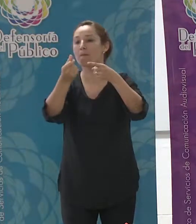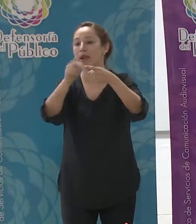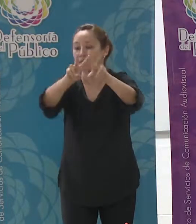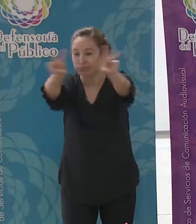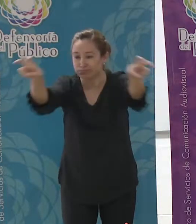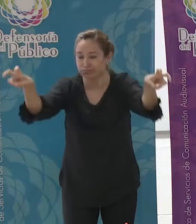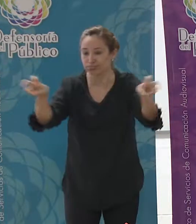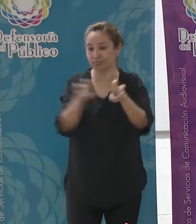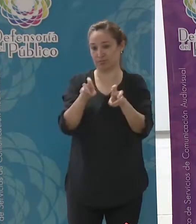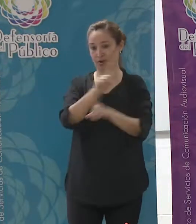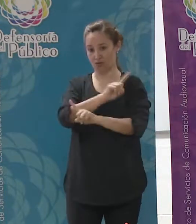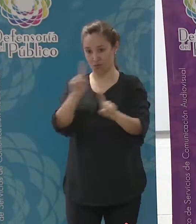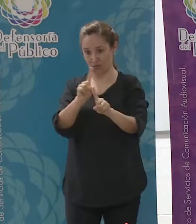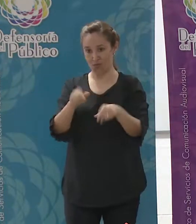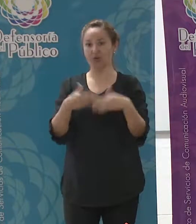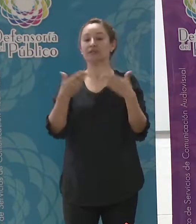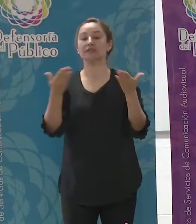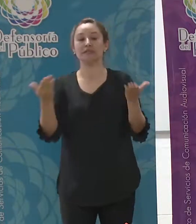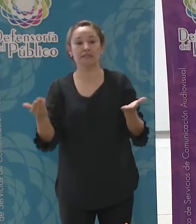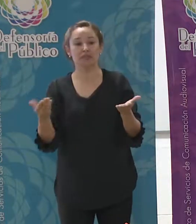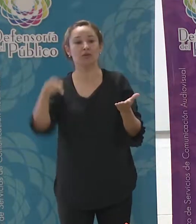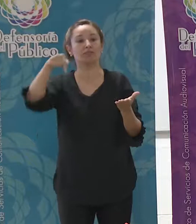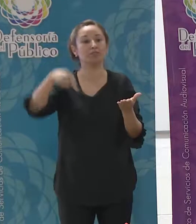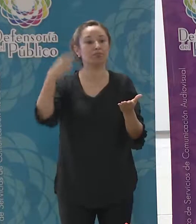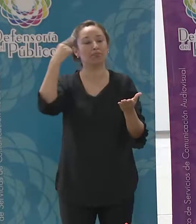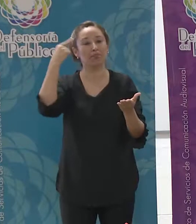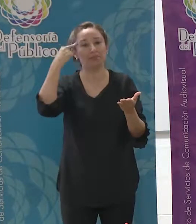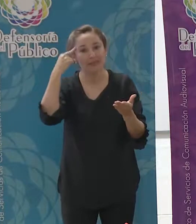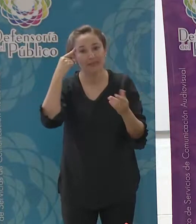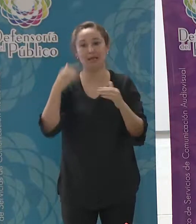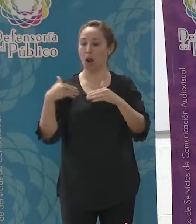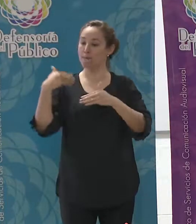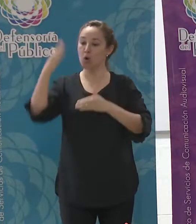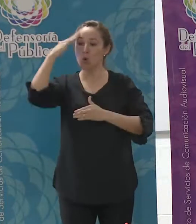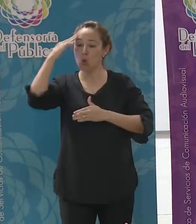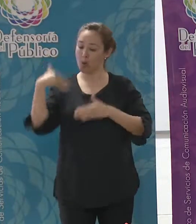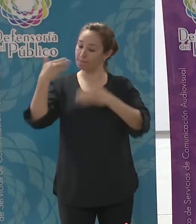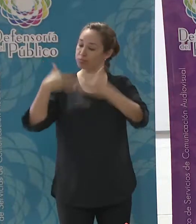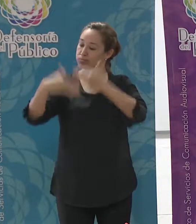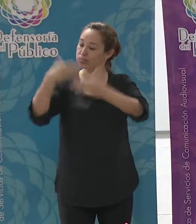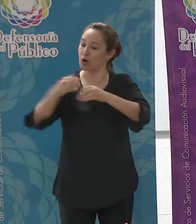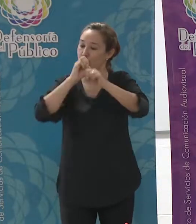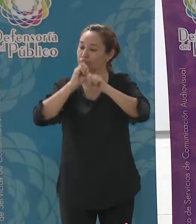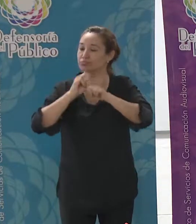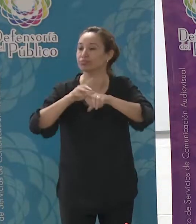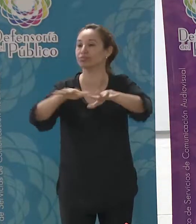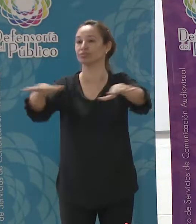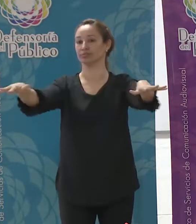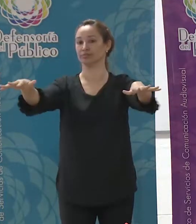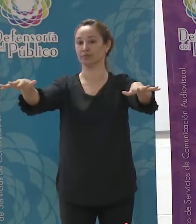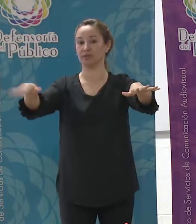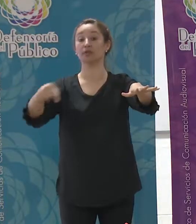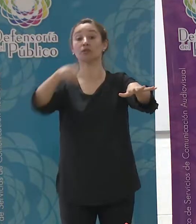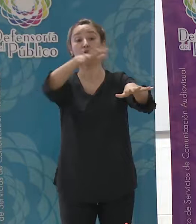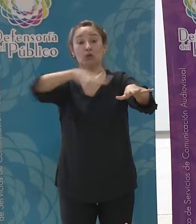eficacia económica en primera instancia, sino la decisión de construir procesos culturales desde la perspectiva que concibe